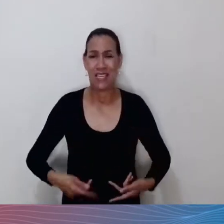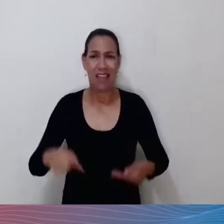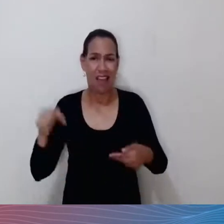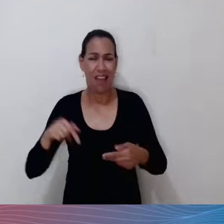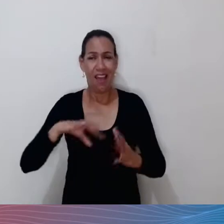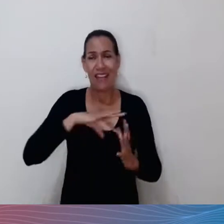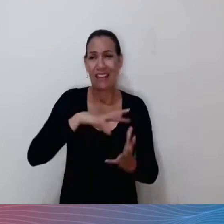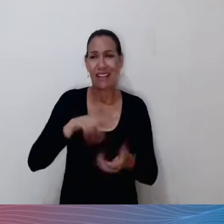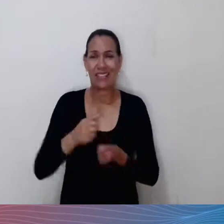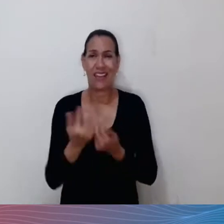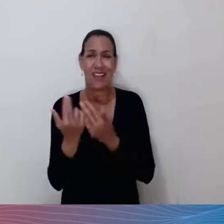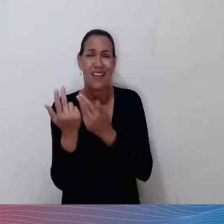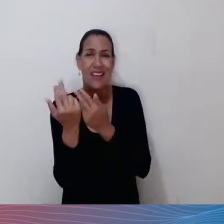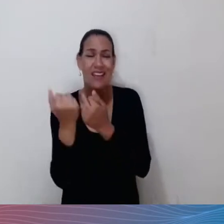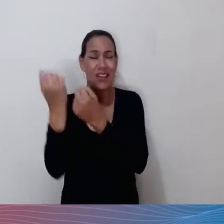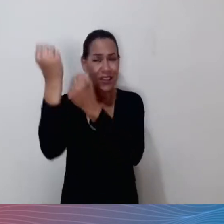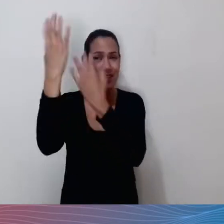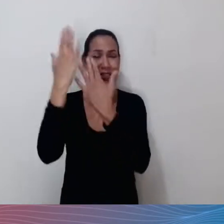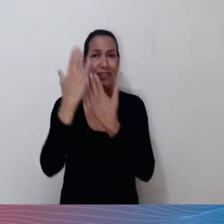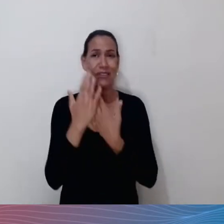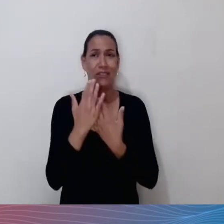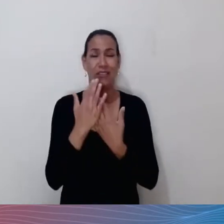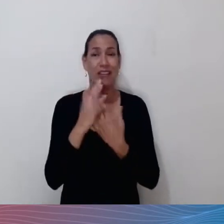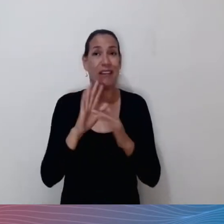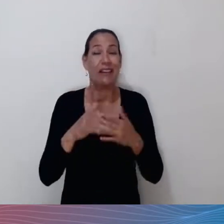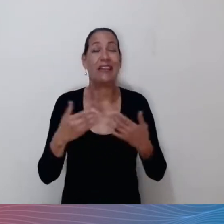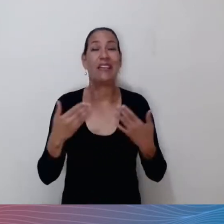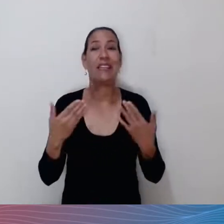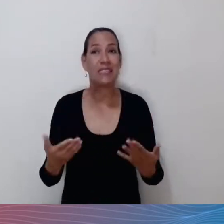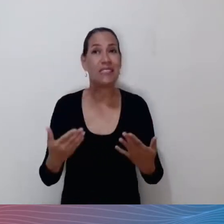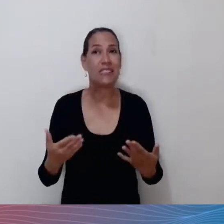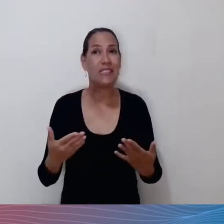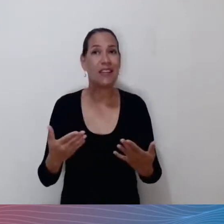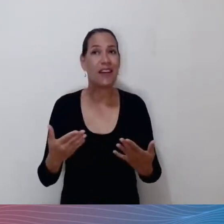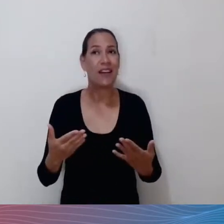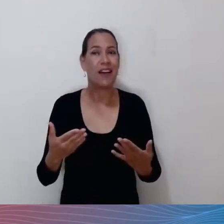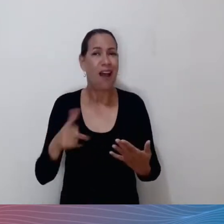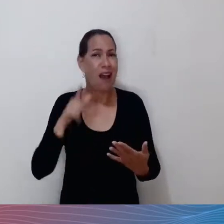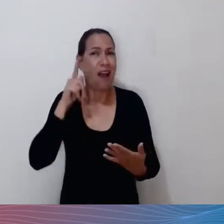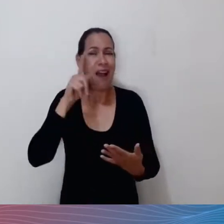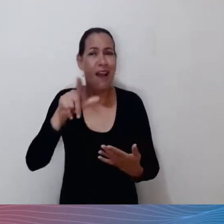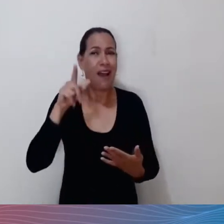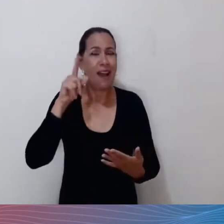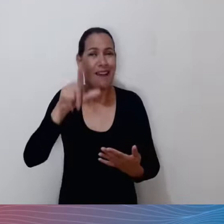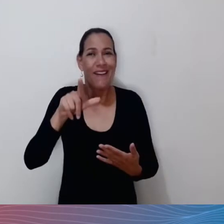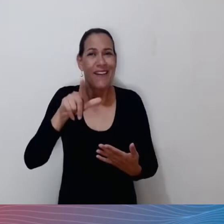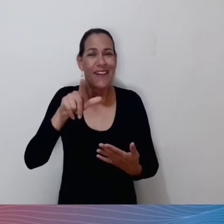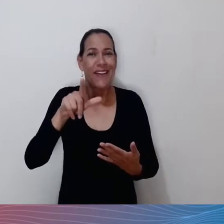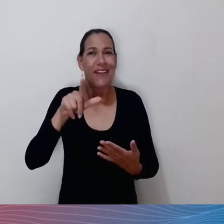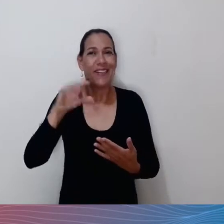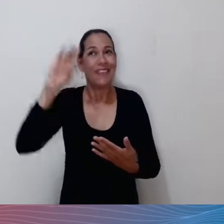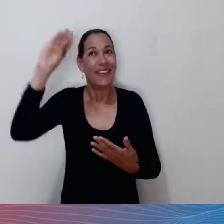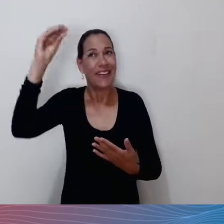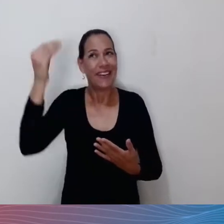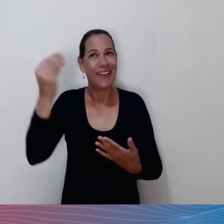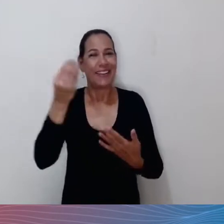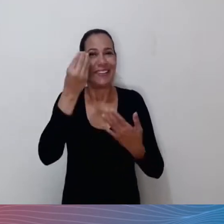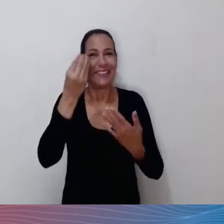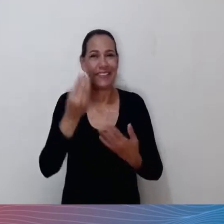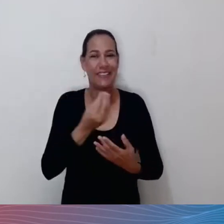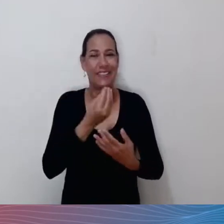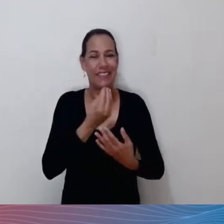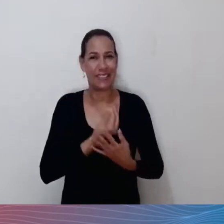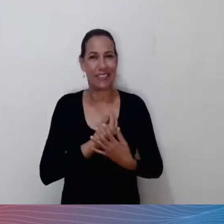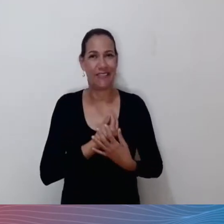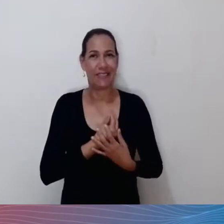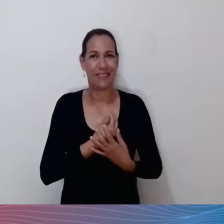ganhamos a vida de Deus. E a vida, cada tipo de vida, ele tem os